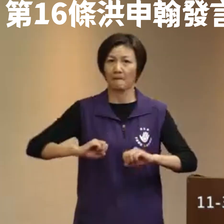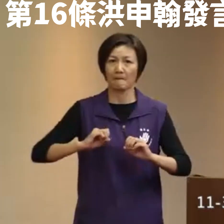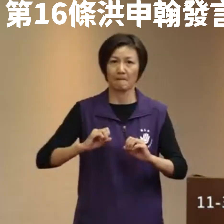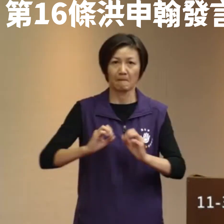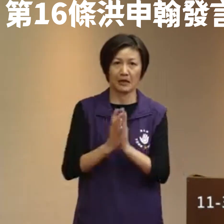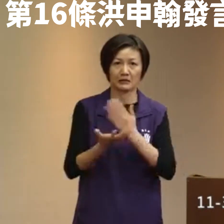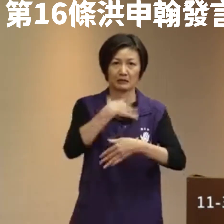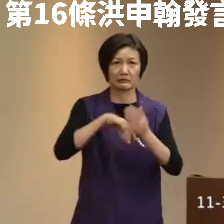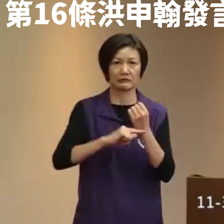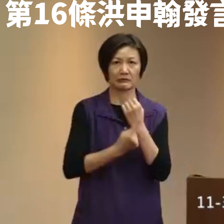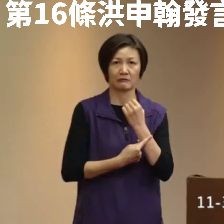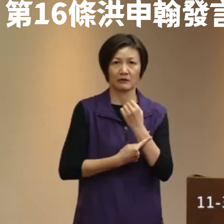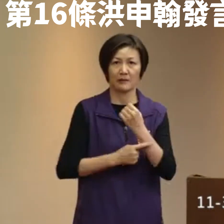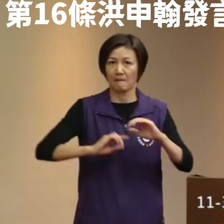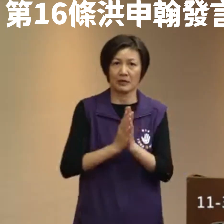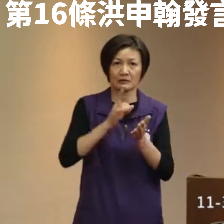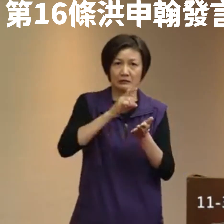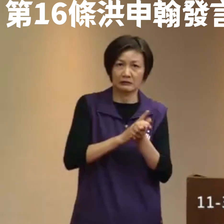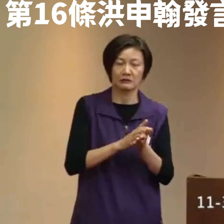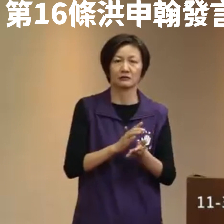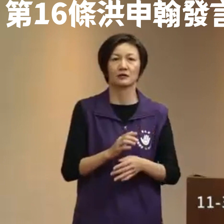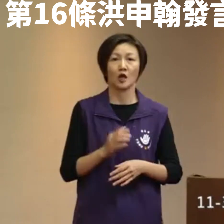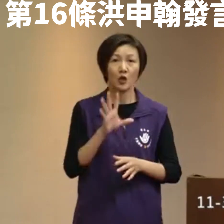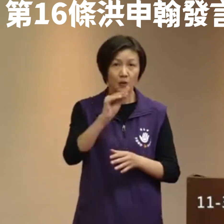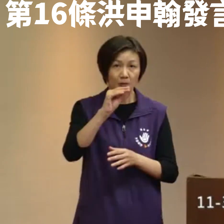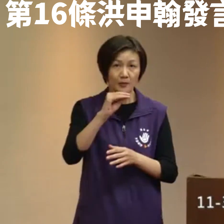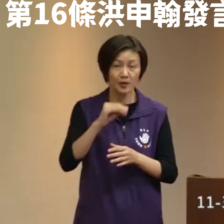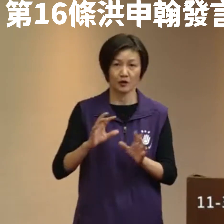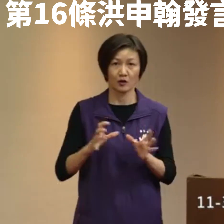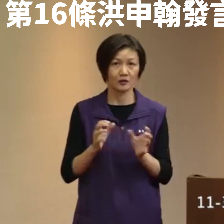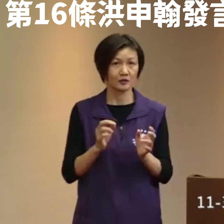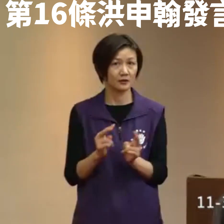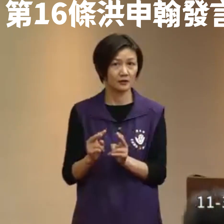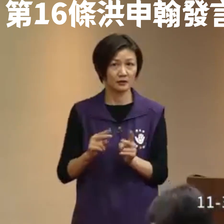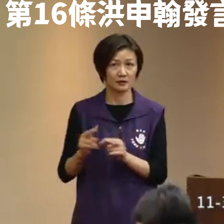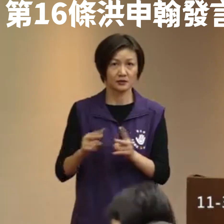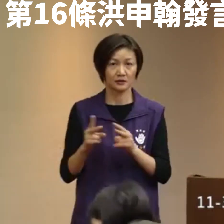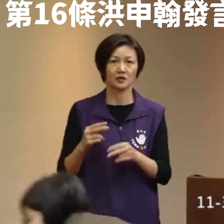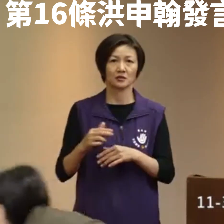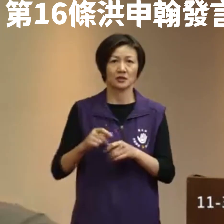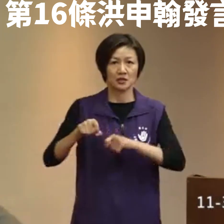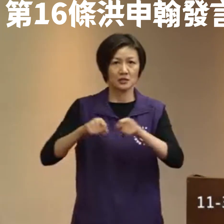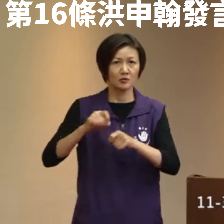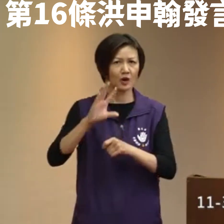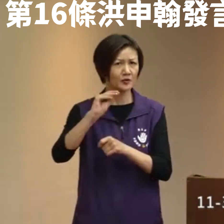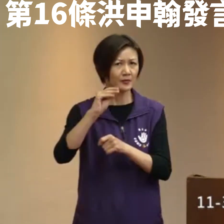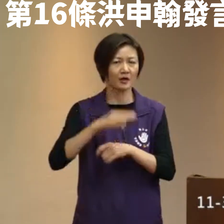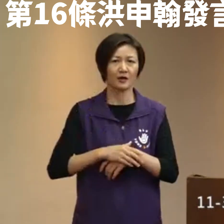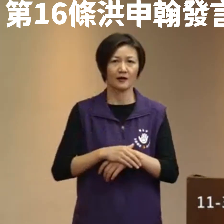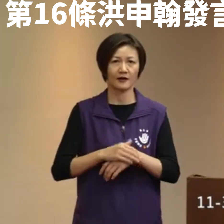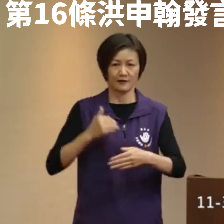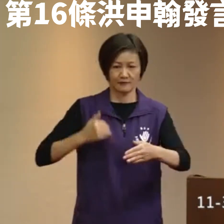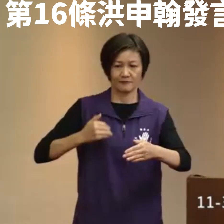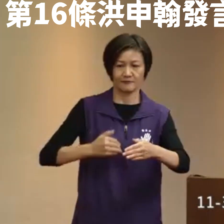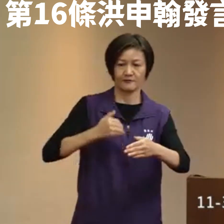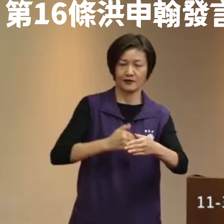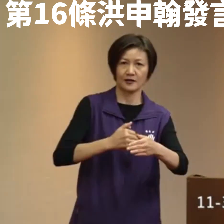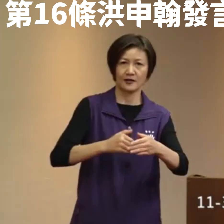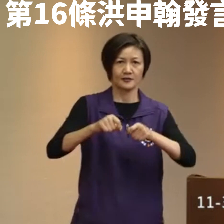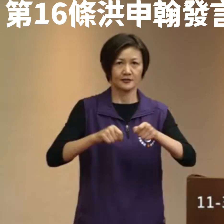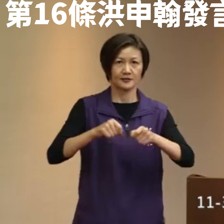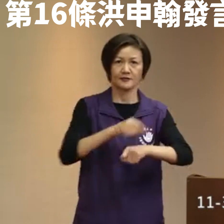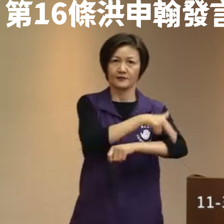法，但有没有一个合理调整推动的一个行动计划，就合理调整往前推进的各种策略